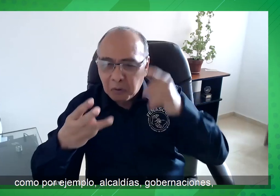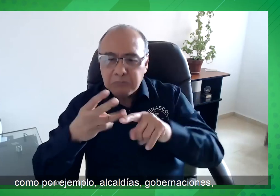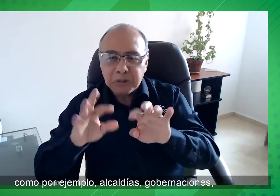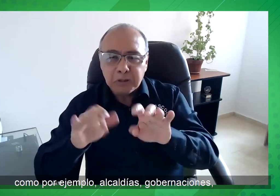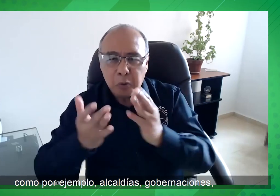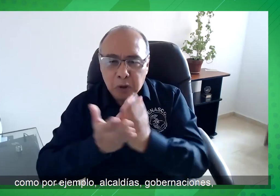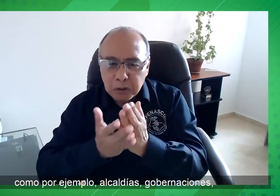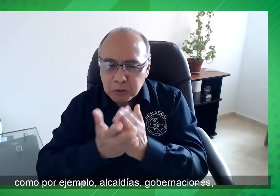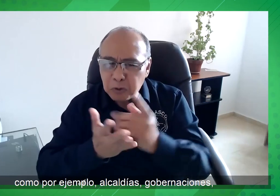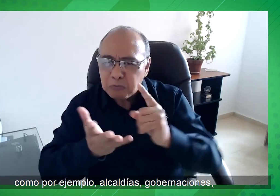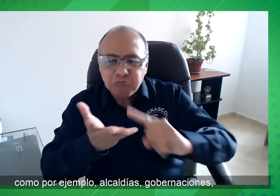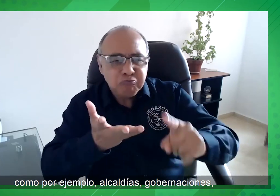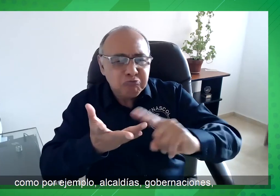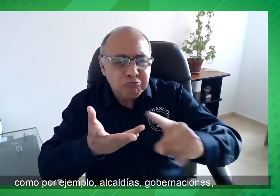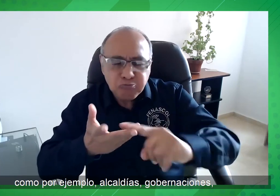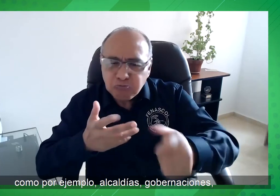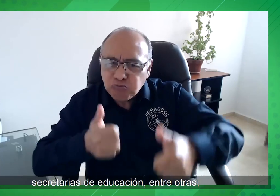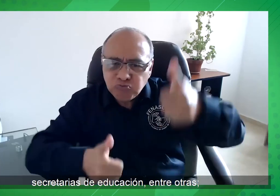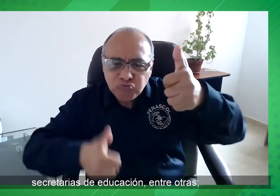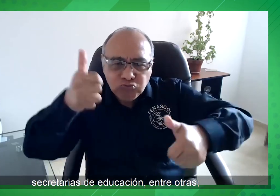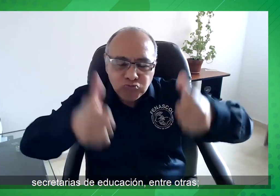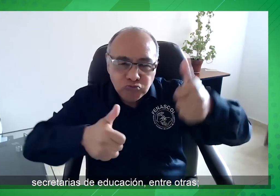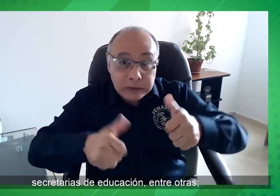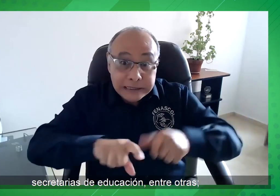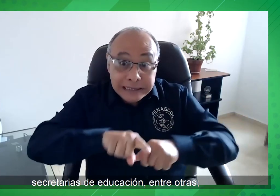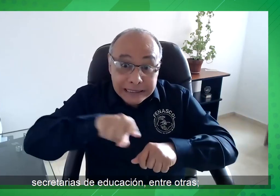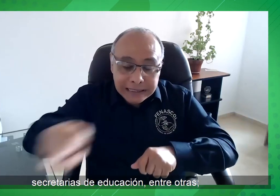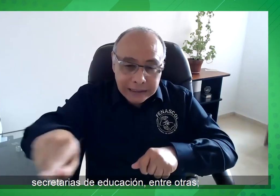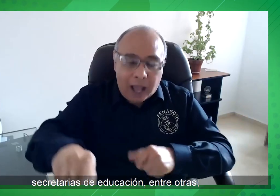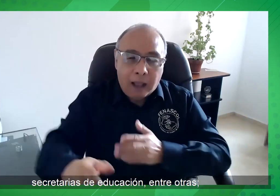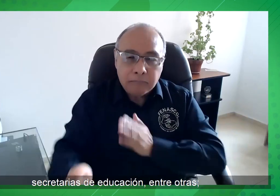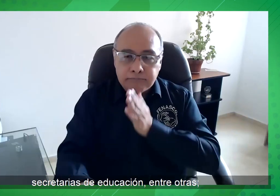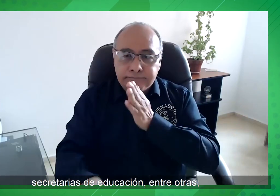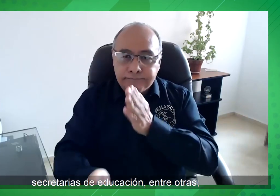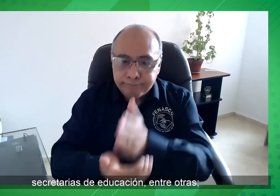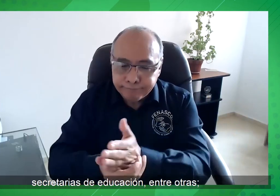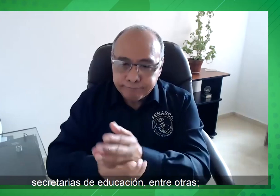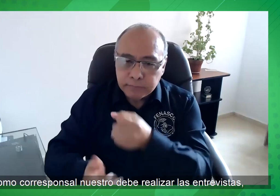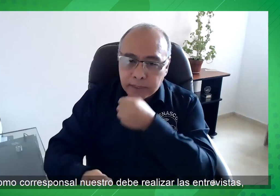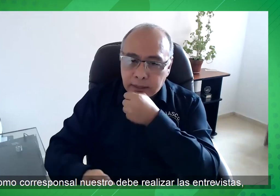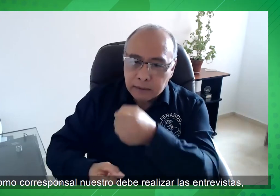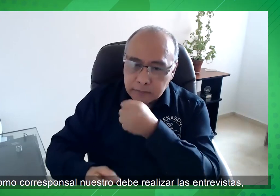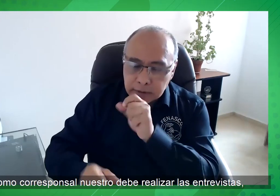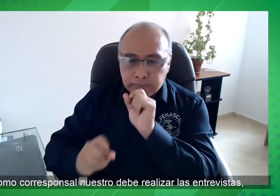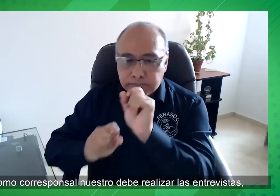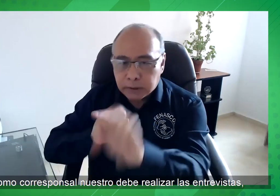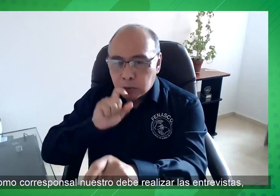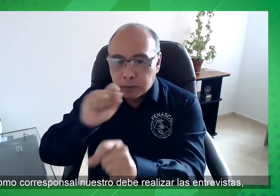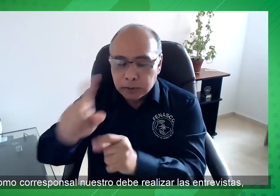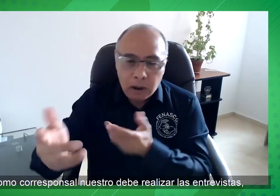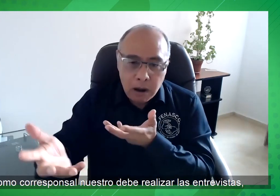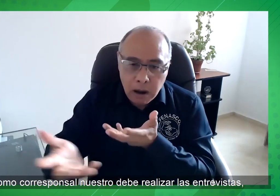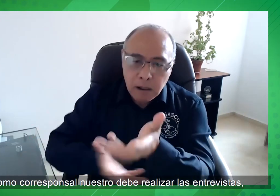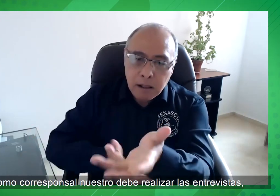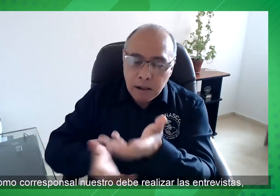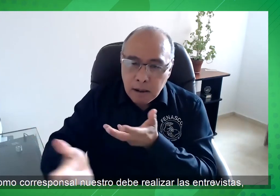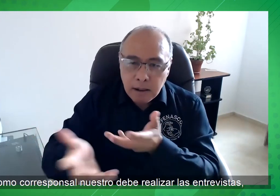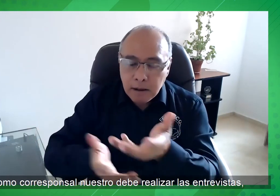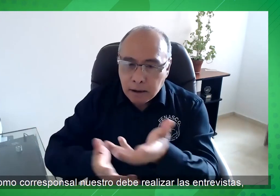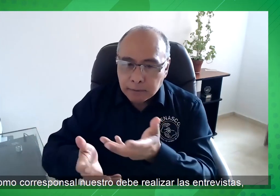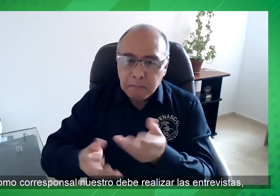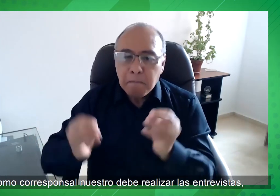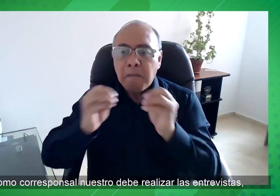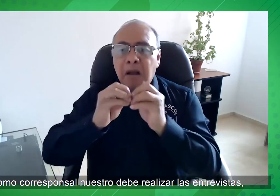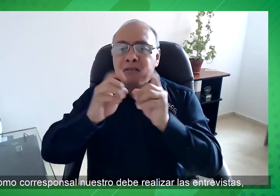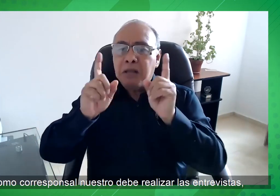ejemplo, alcaldías, gobernaciones, secretarías de educación, entre otras. Y como corresponsal nuestro debe realizar las